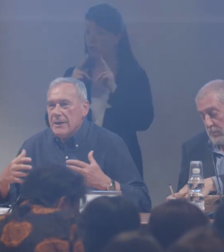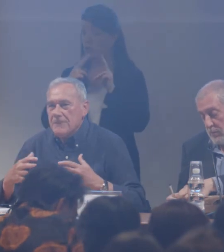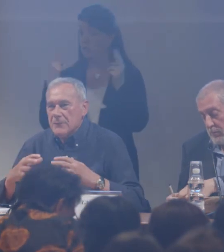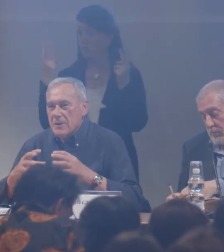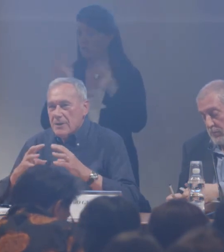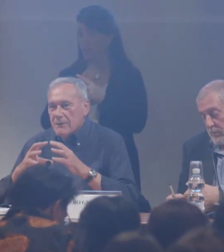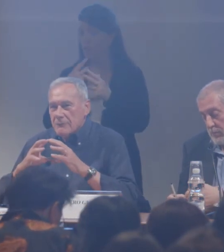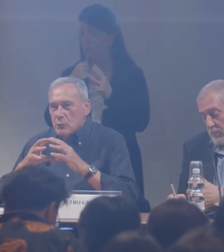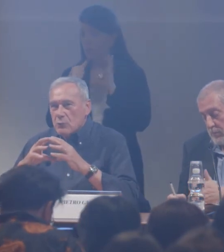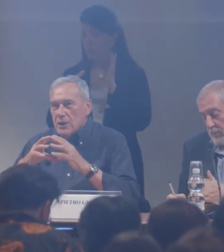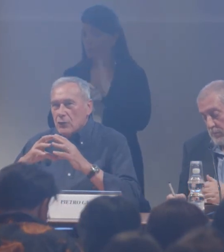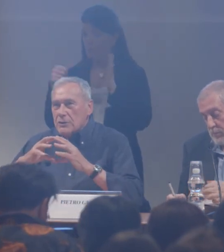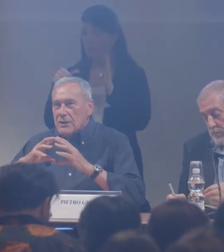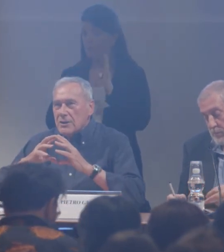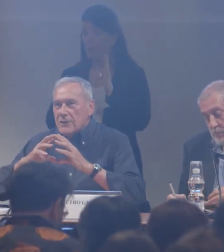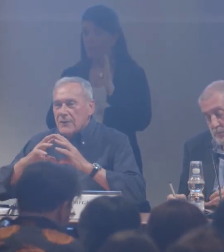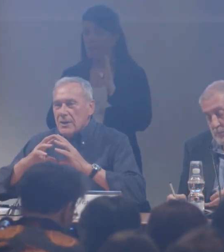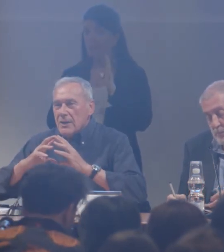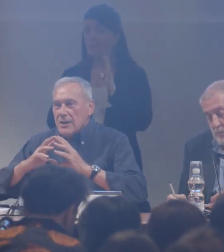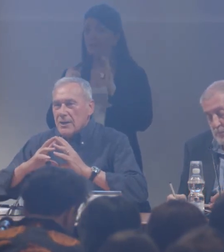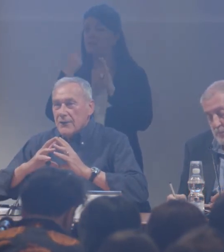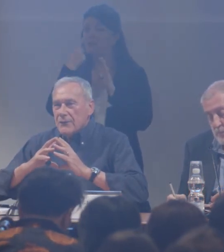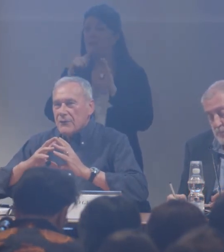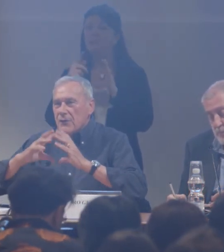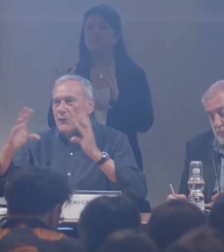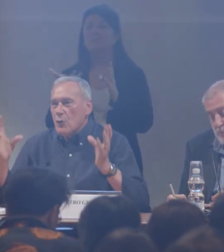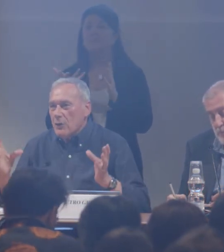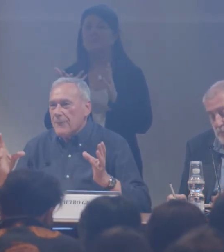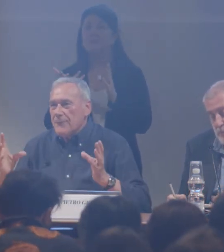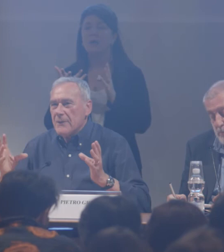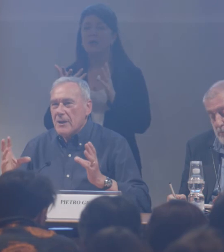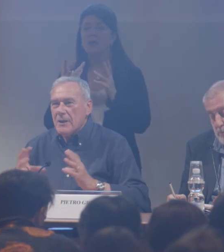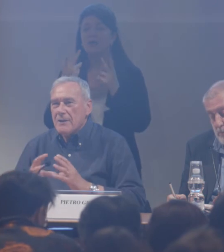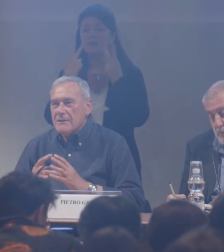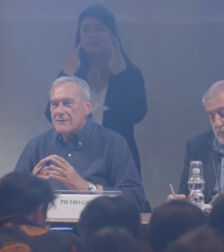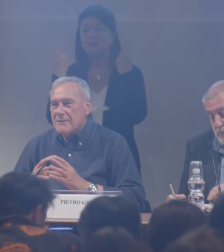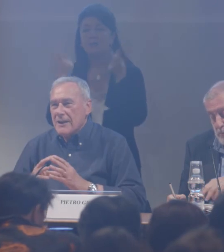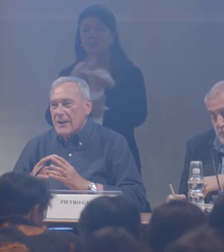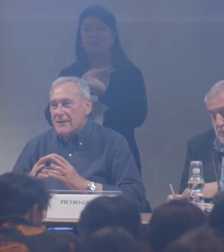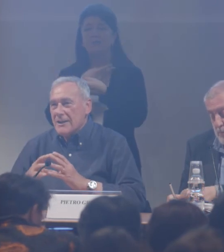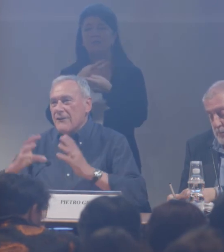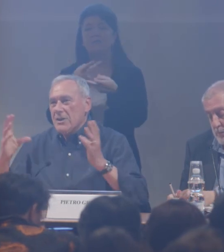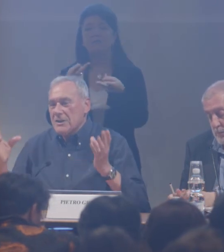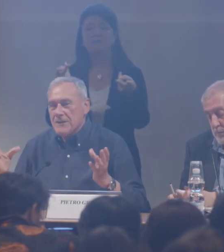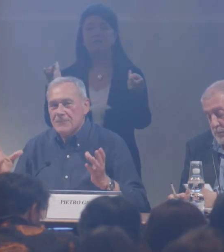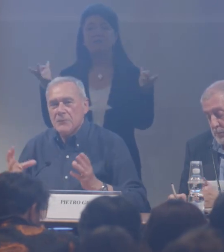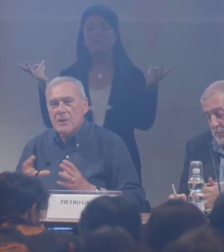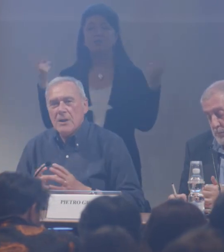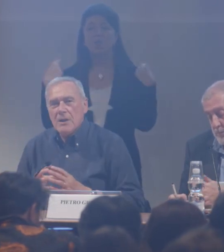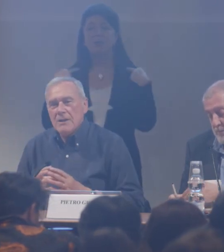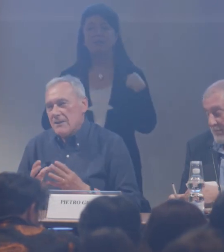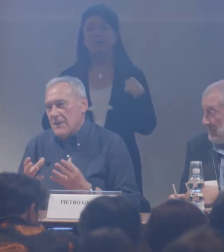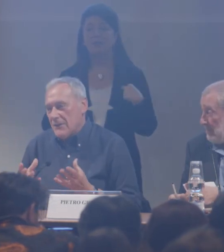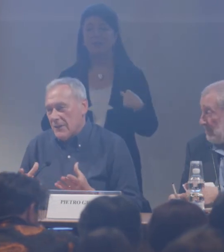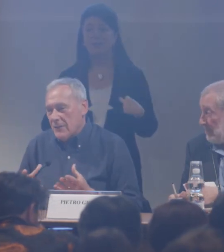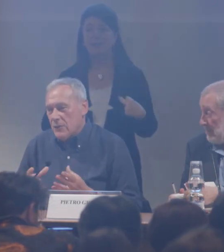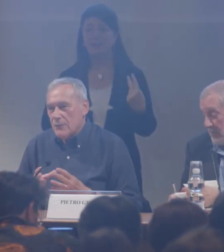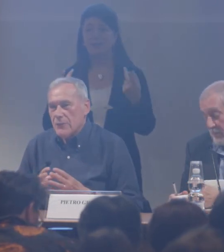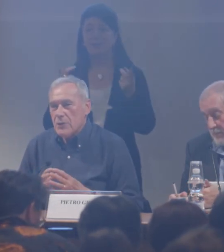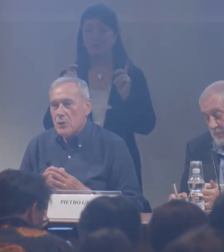per una sorta di visione della vita. In